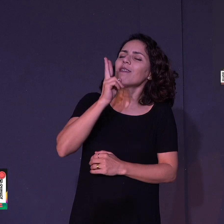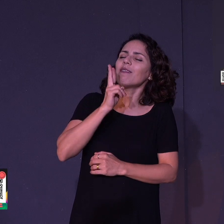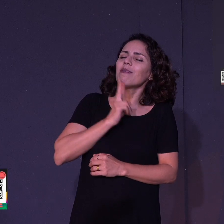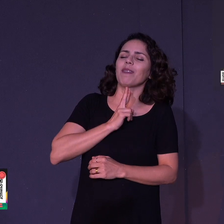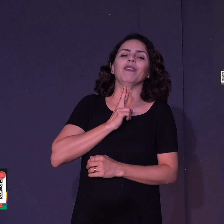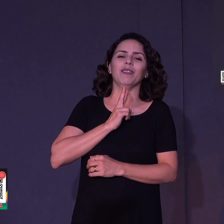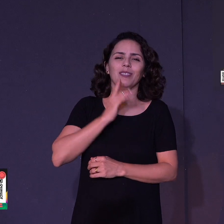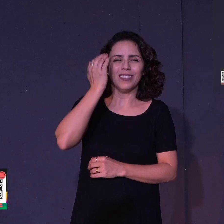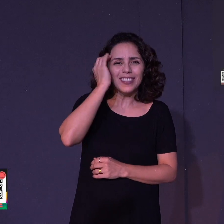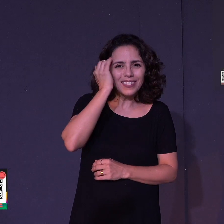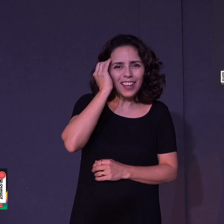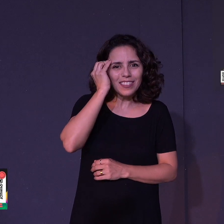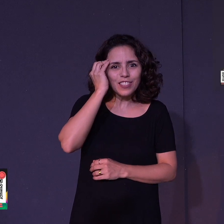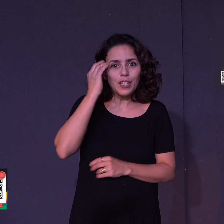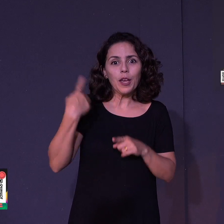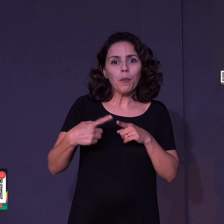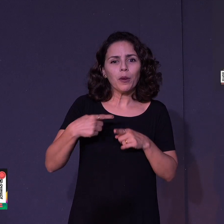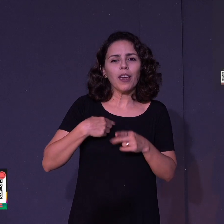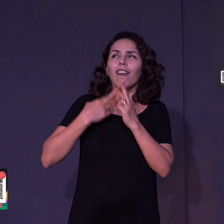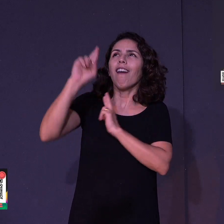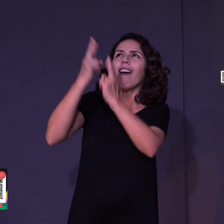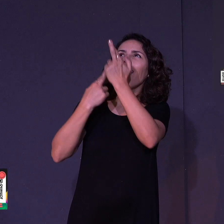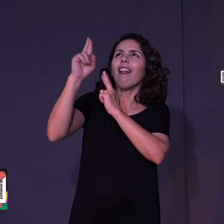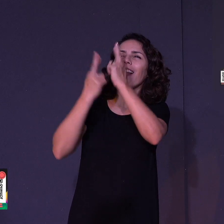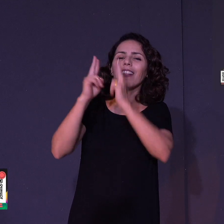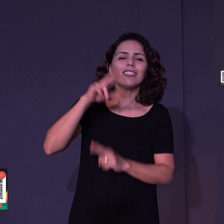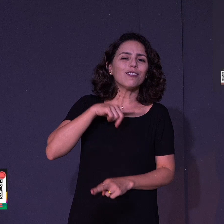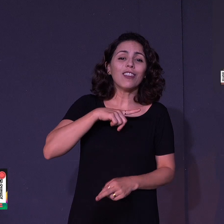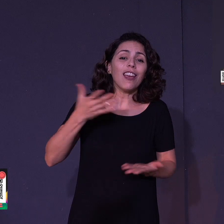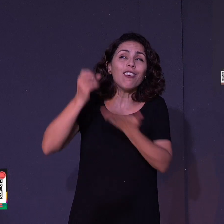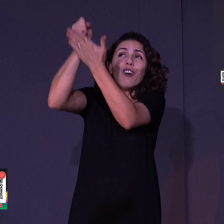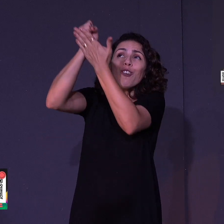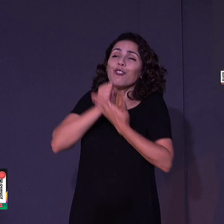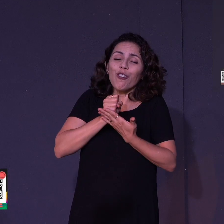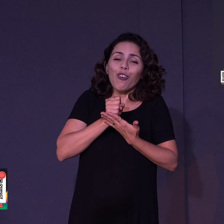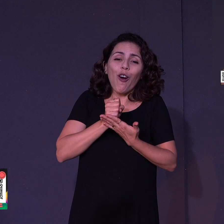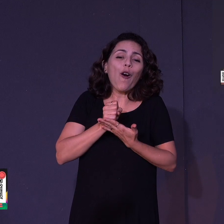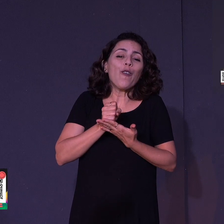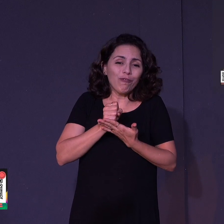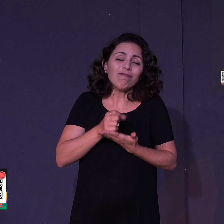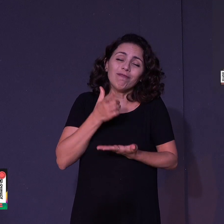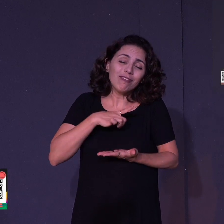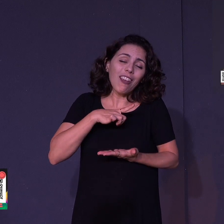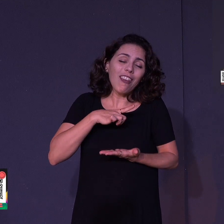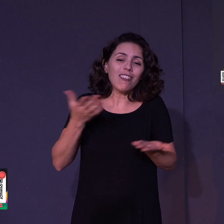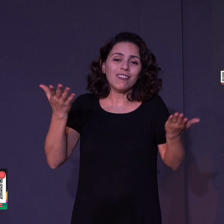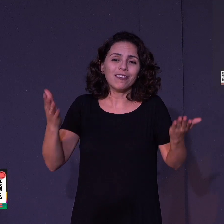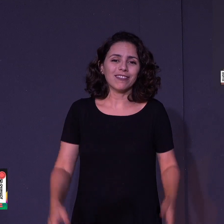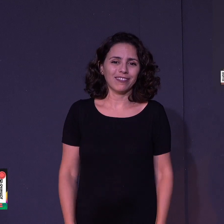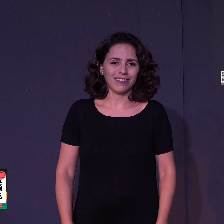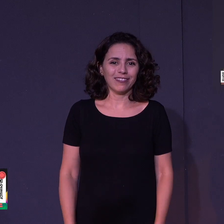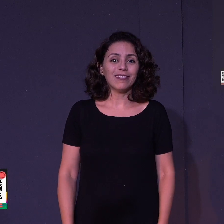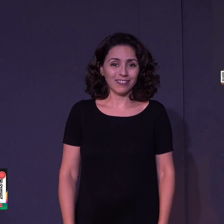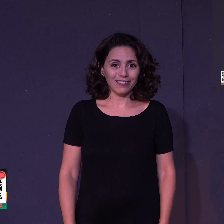por essa relação com Deus de intimidade, o socorro é imediato. Solução, consolo ou livramento. A resposta